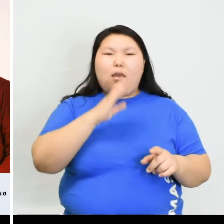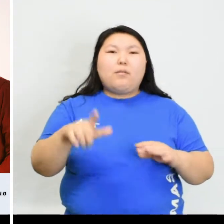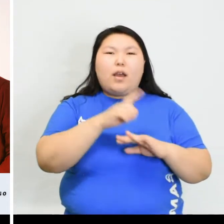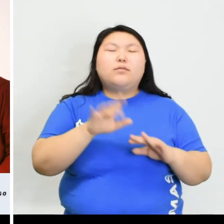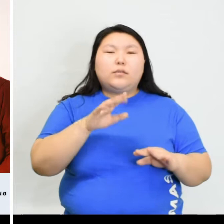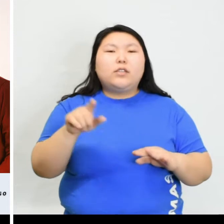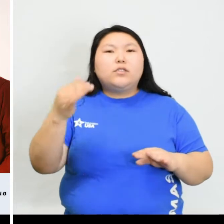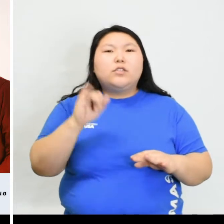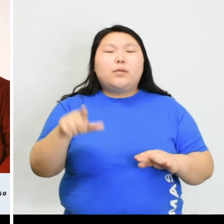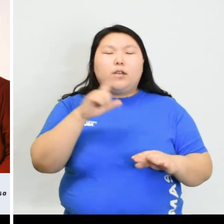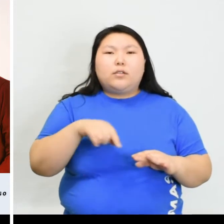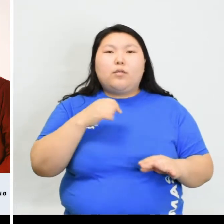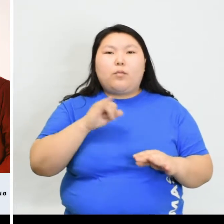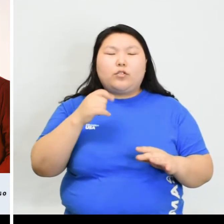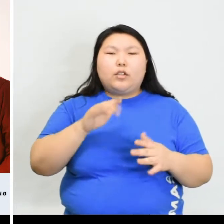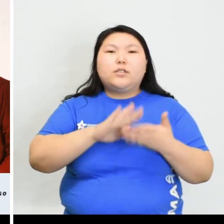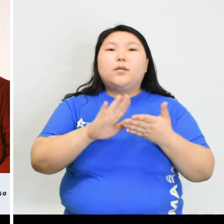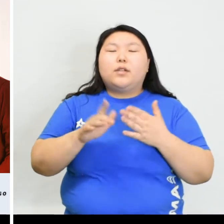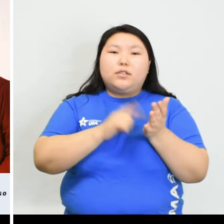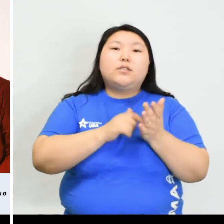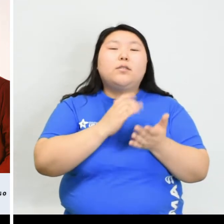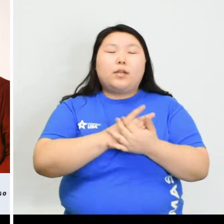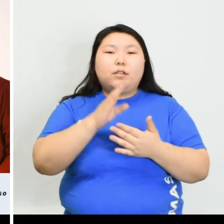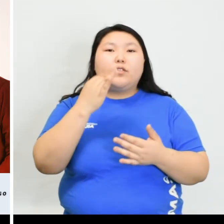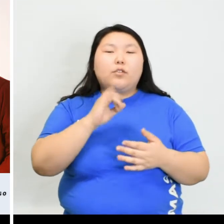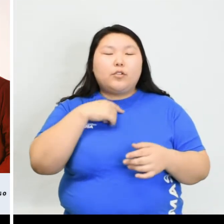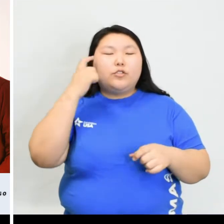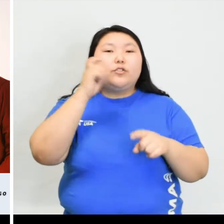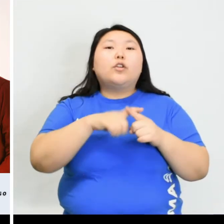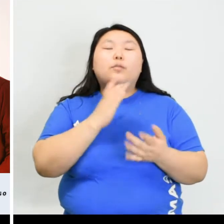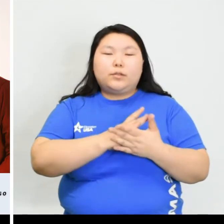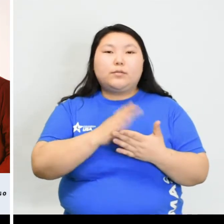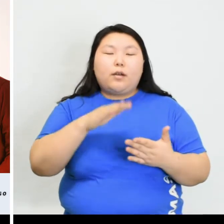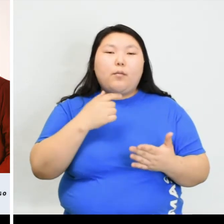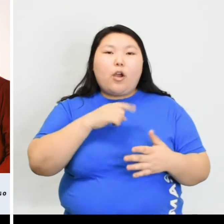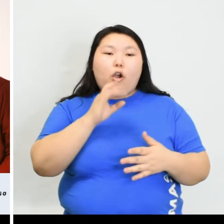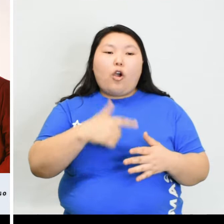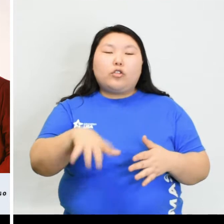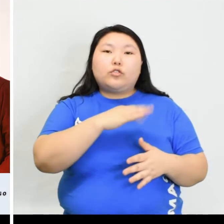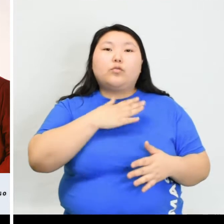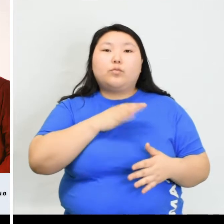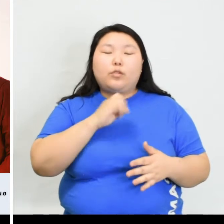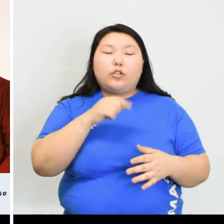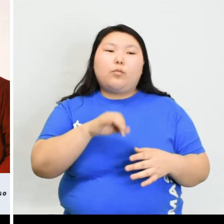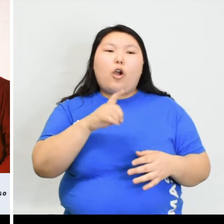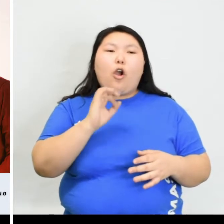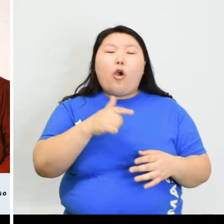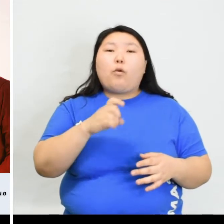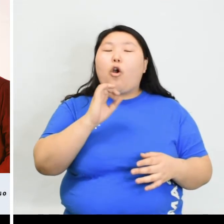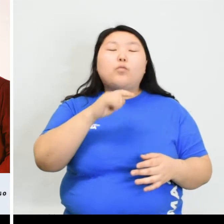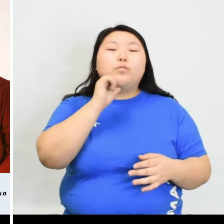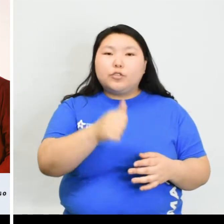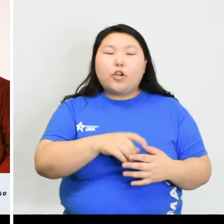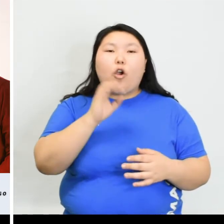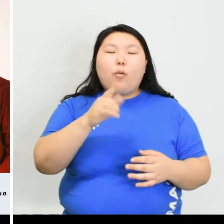тийм тэрийг одоо би сэвэрлэх хэрэгтэй гэсэн тийм надад зориг байт юм. Одоо тэгээд манай хог бол эн чинь бол хог бол хог биш ээ. Хог бол